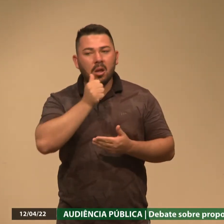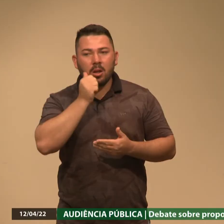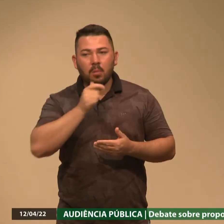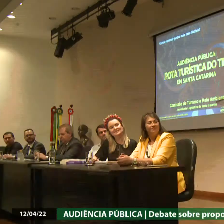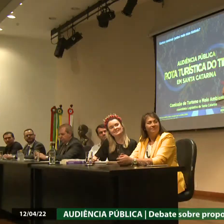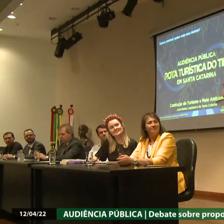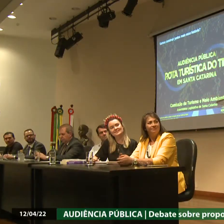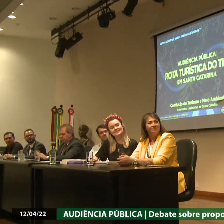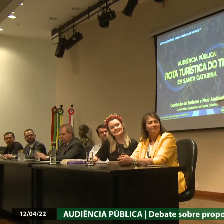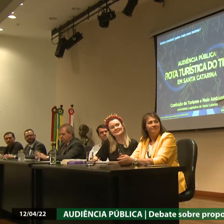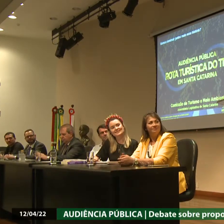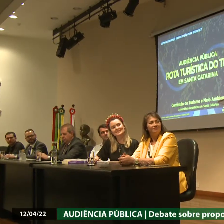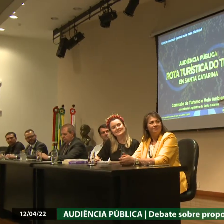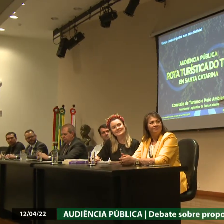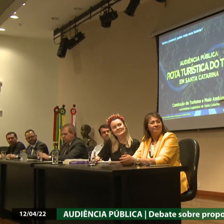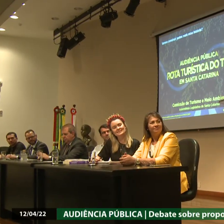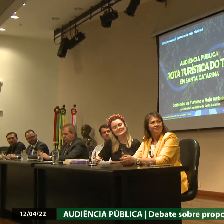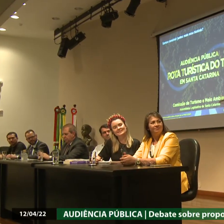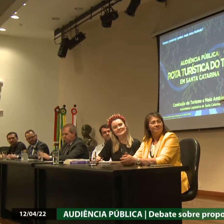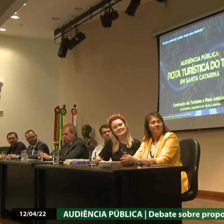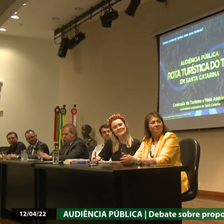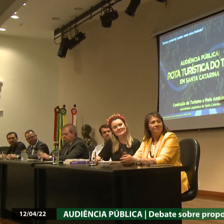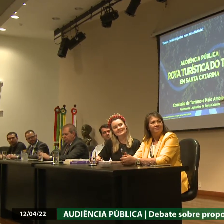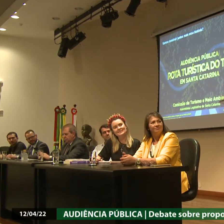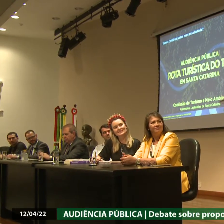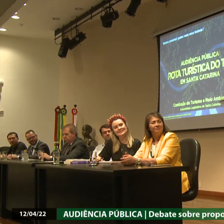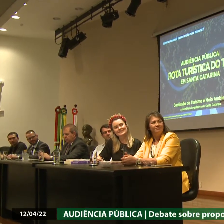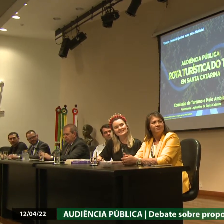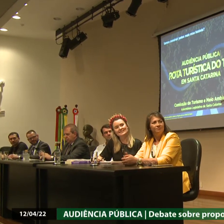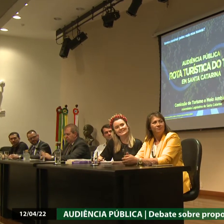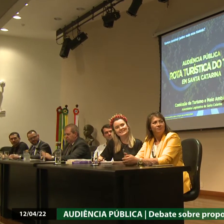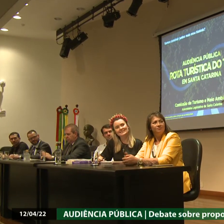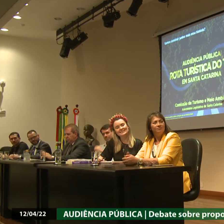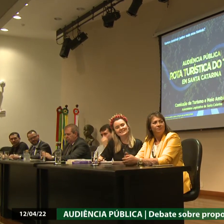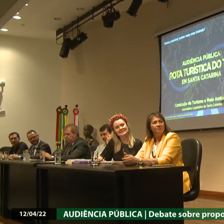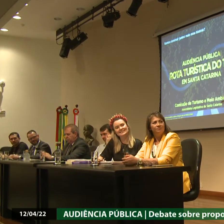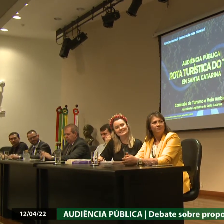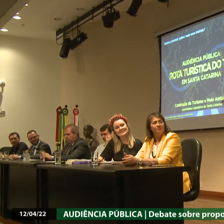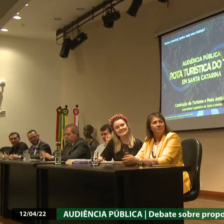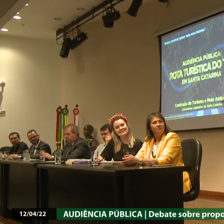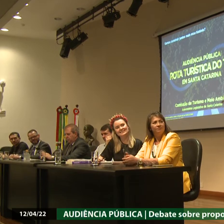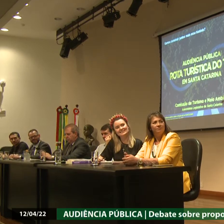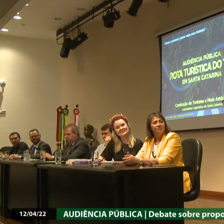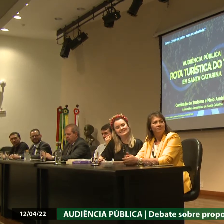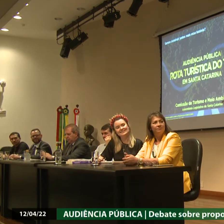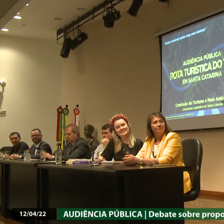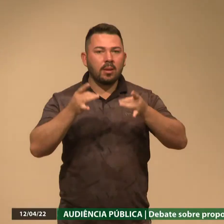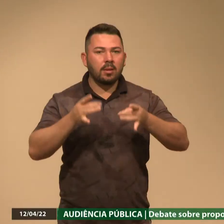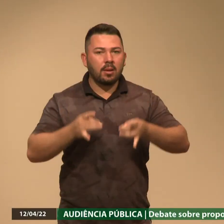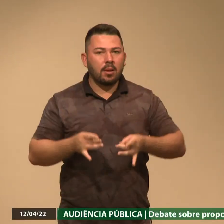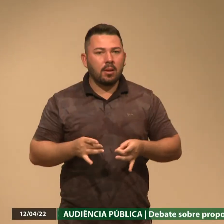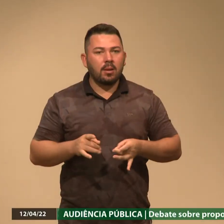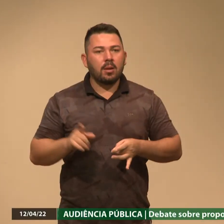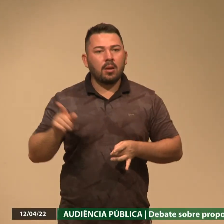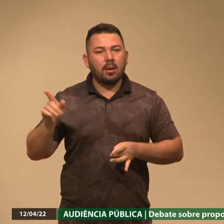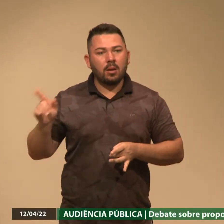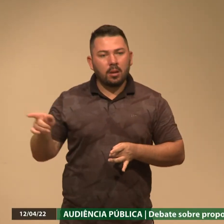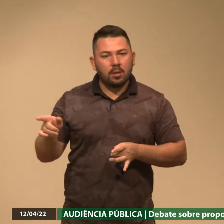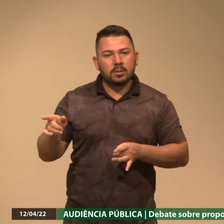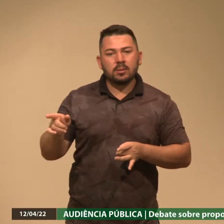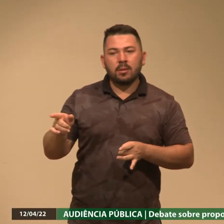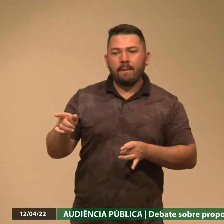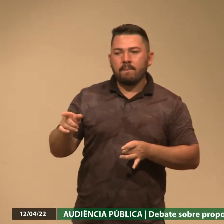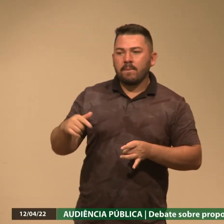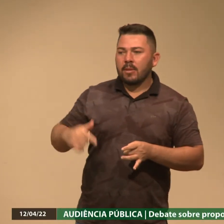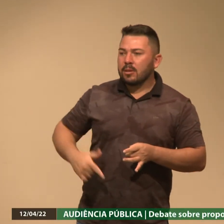armamentista desmistificando né e detalhes essa mistificação negativa do